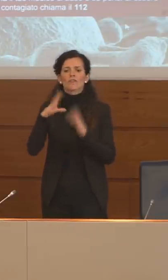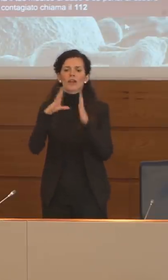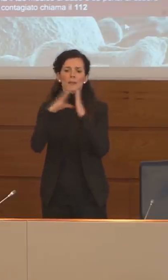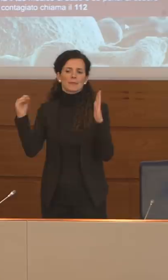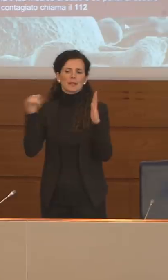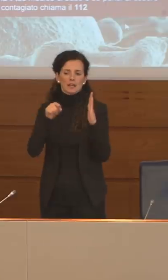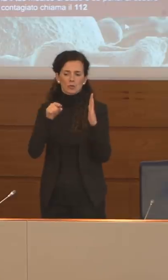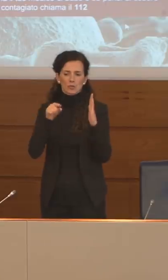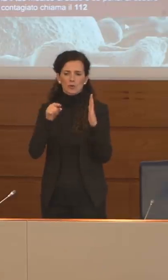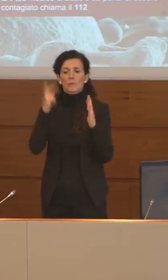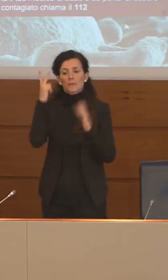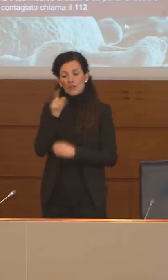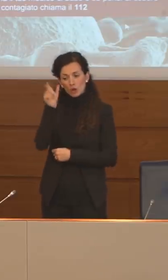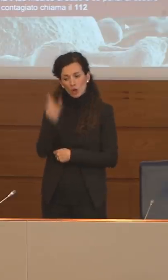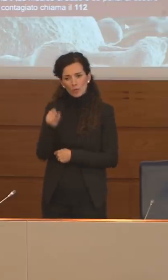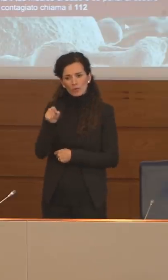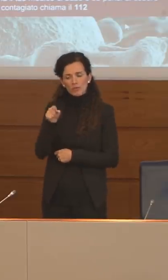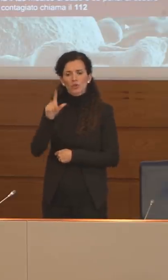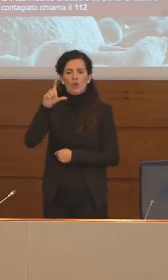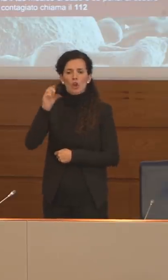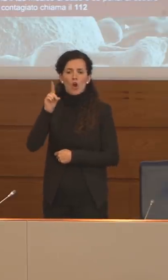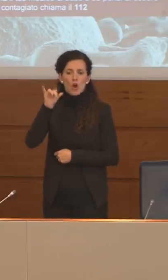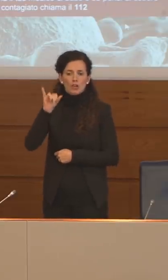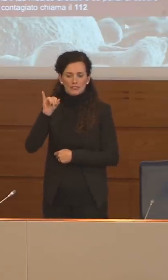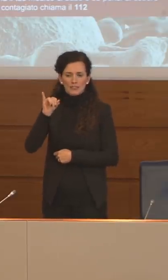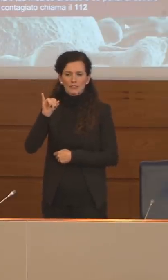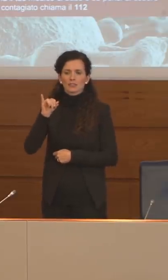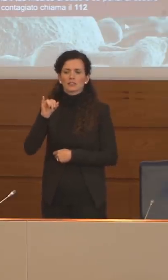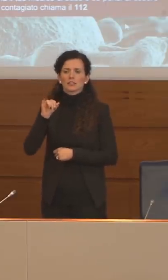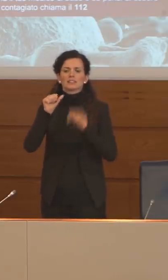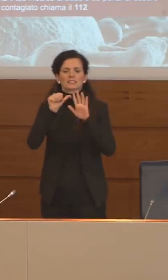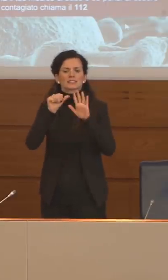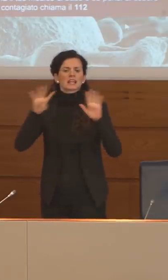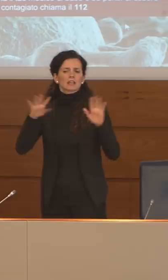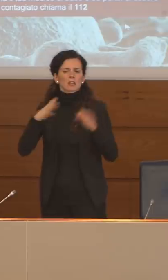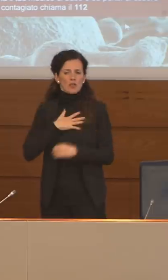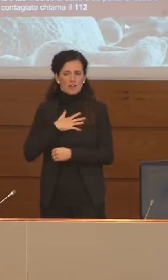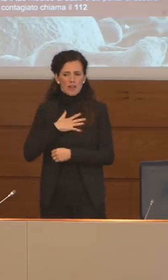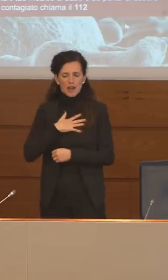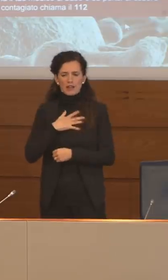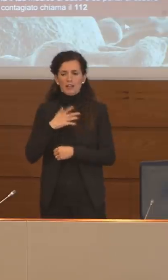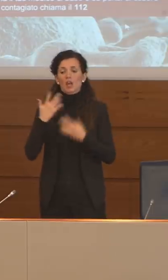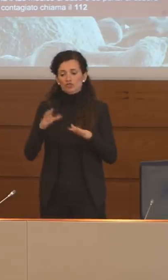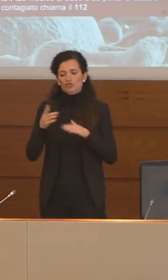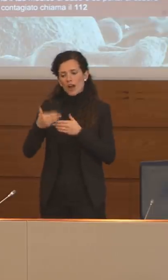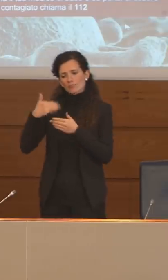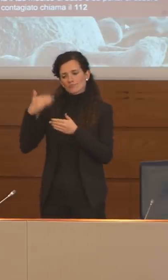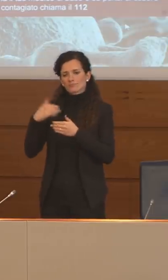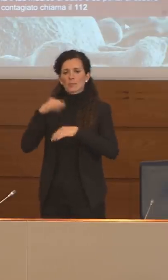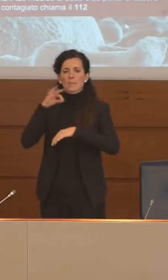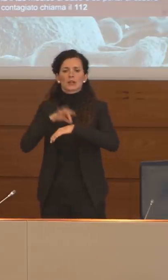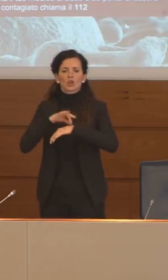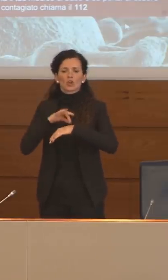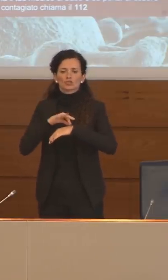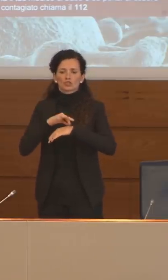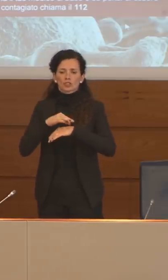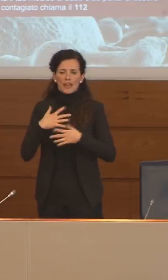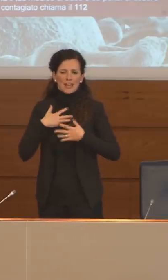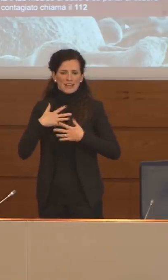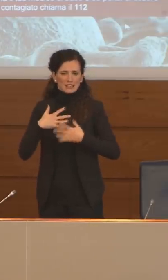paziente di lodi sessantanovenne con patologie pregresse respiratorie